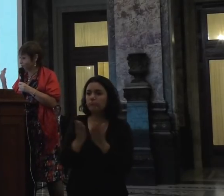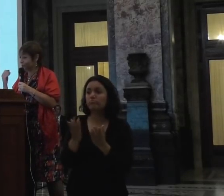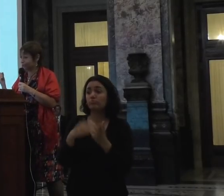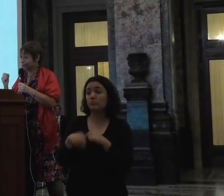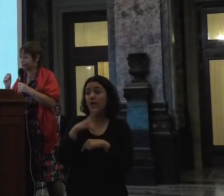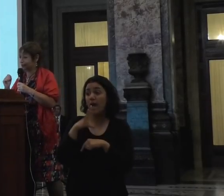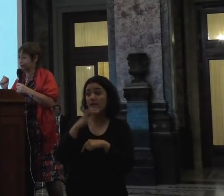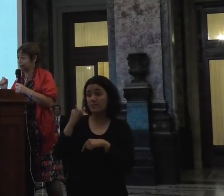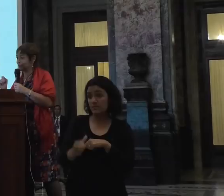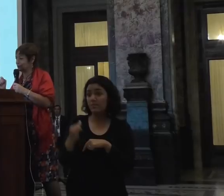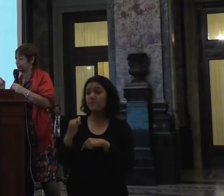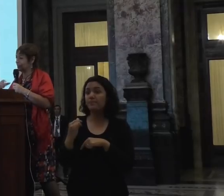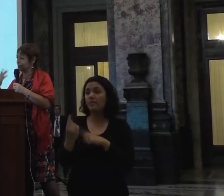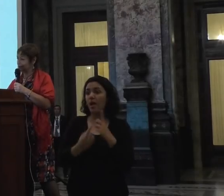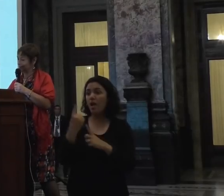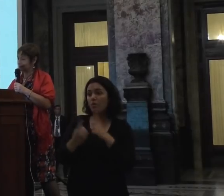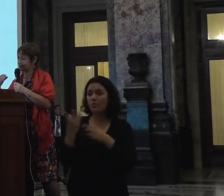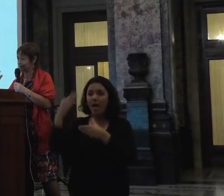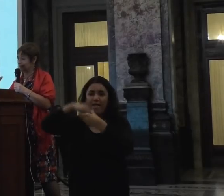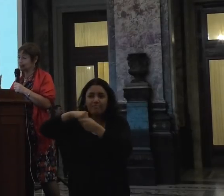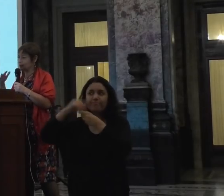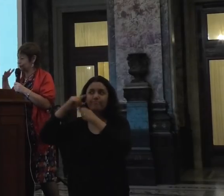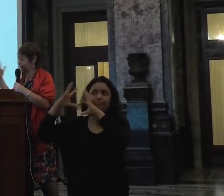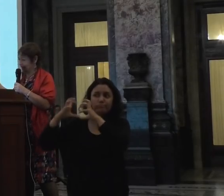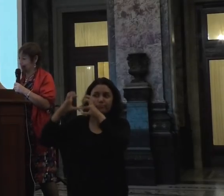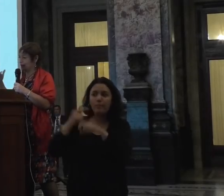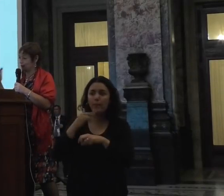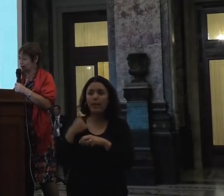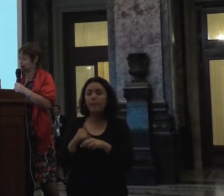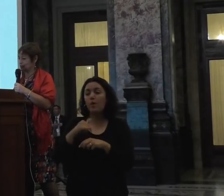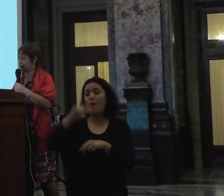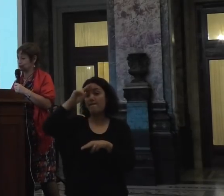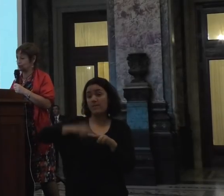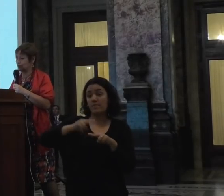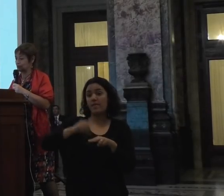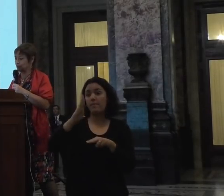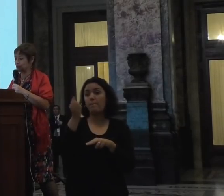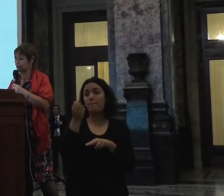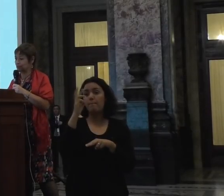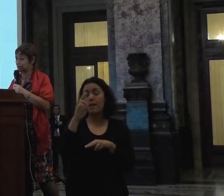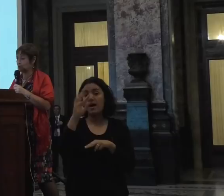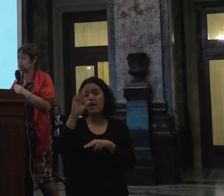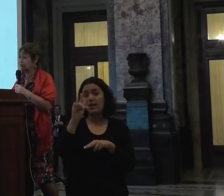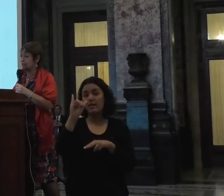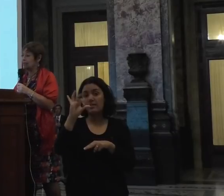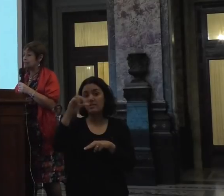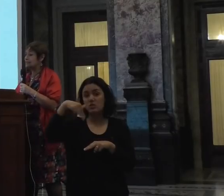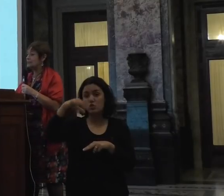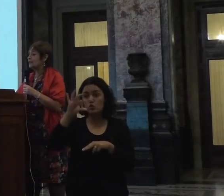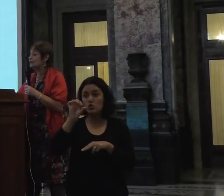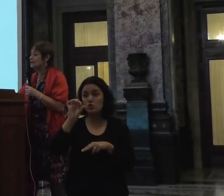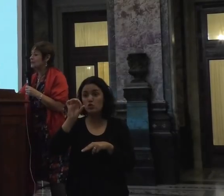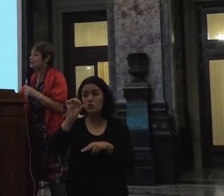fisiológicos. Ahora se puede hacer algo de intracortical con pacientes de Parkinson, pero en general no vamos a hacer eso con estudios de percepción.